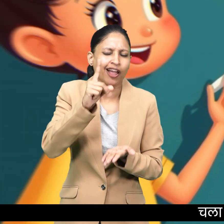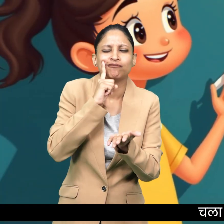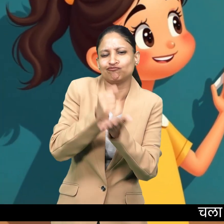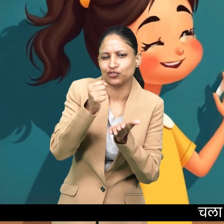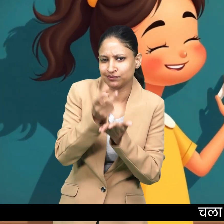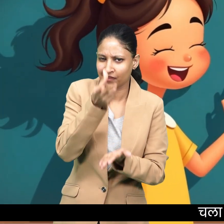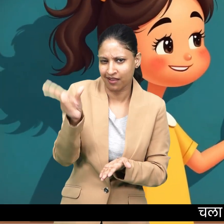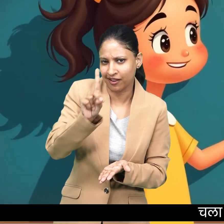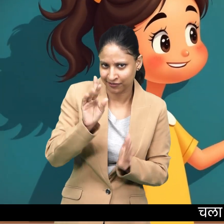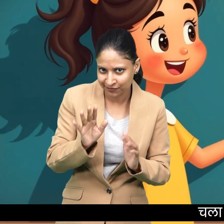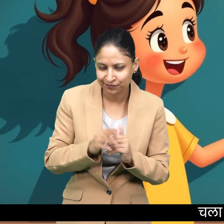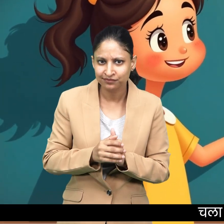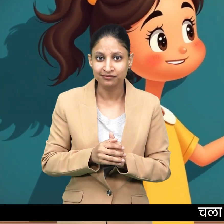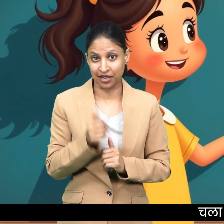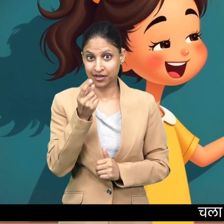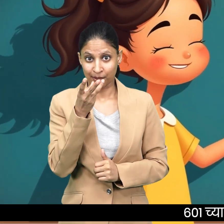चला पुन्हा जाऊया.